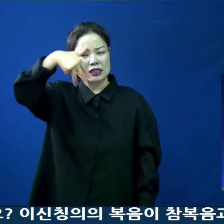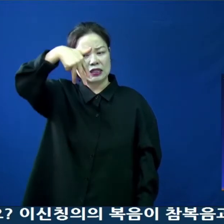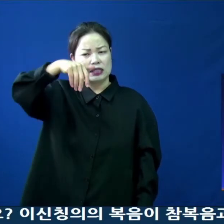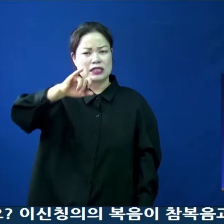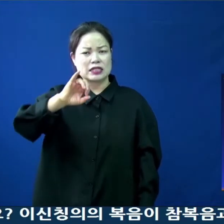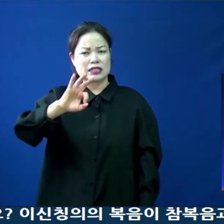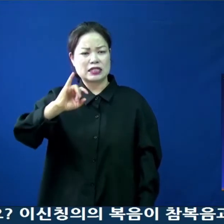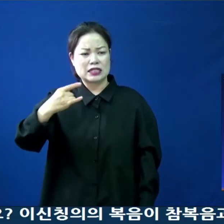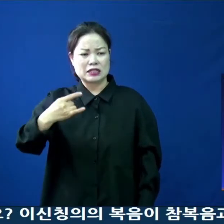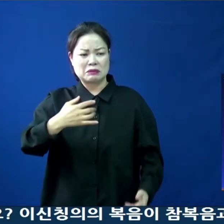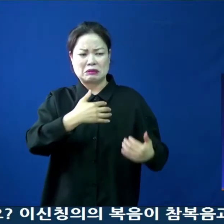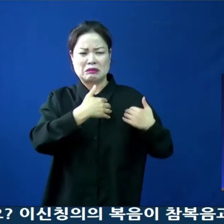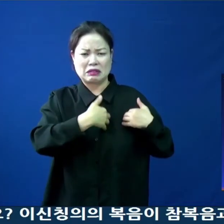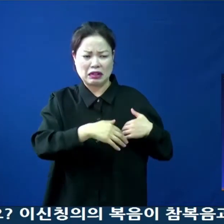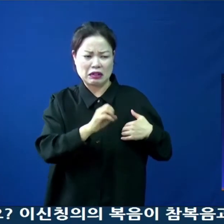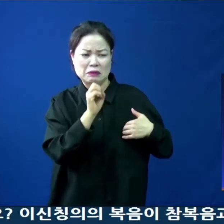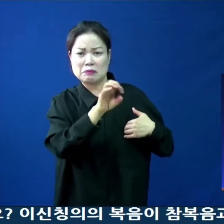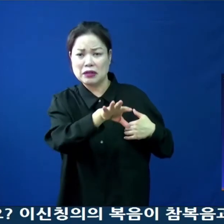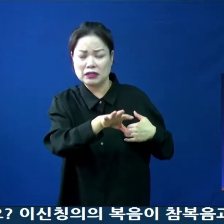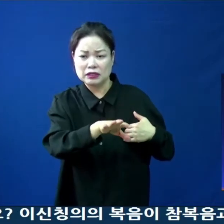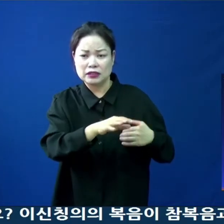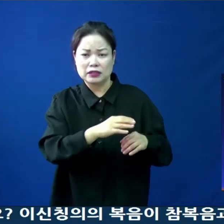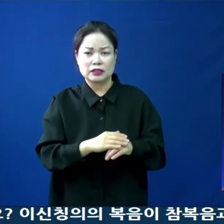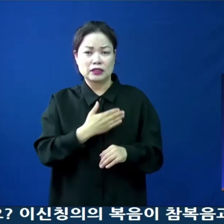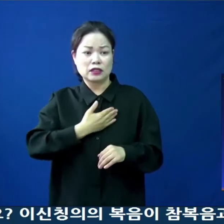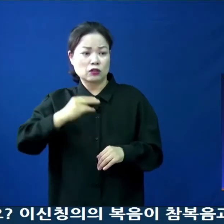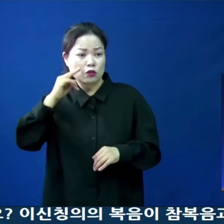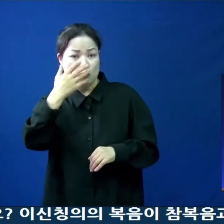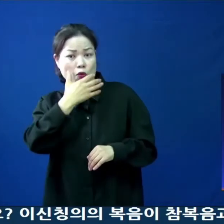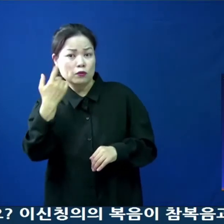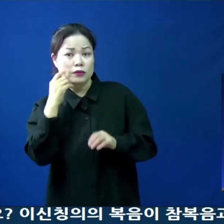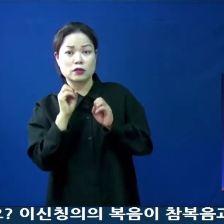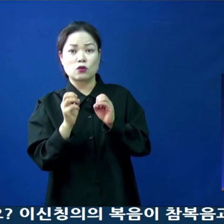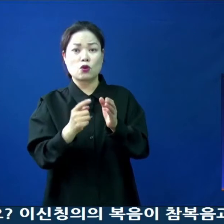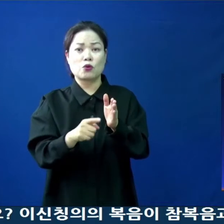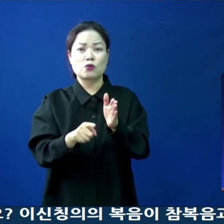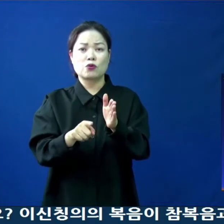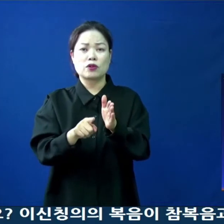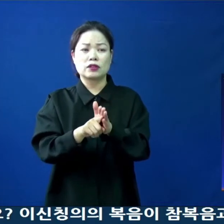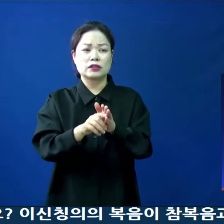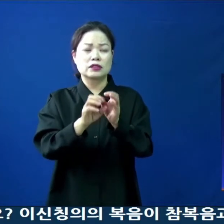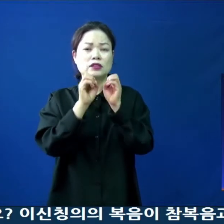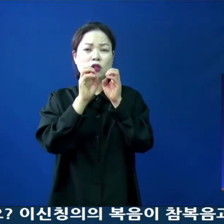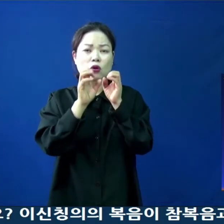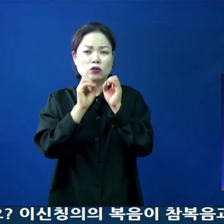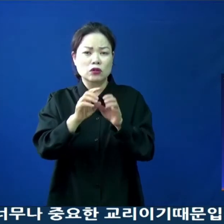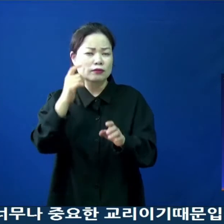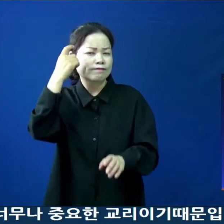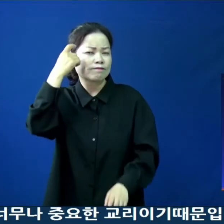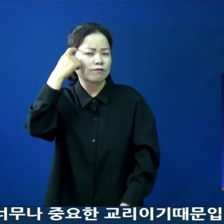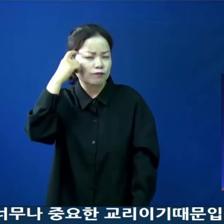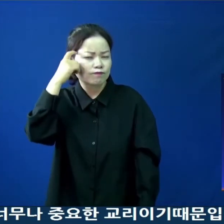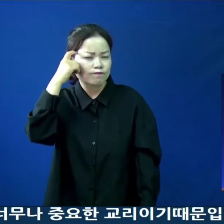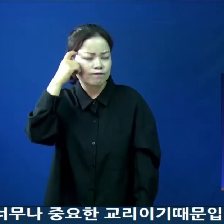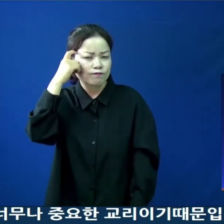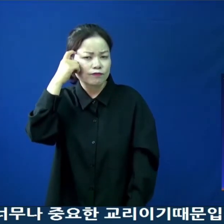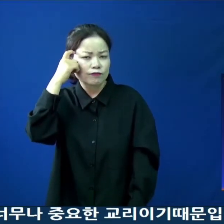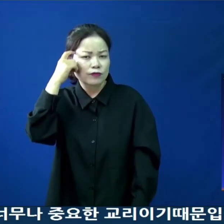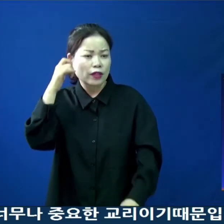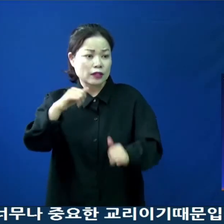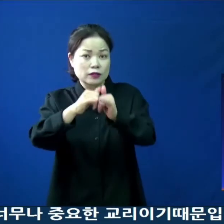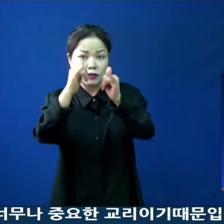합니다. 사도 바울이 이방인들에게 복음을 전하기 위해서 선교학적 차원에서,